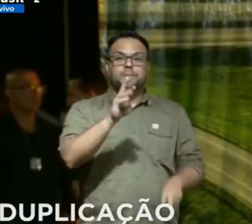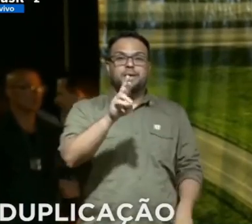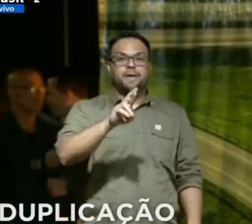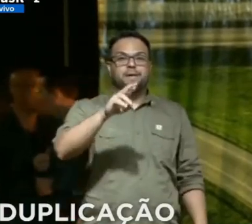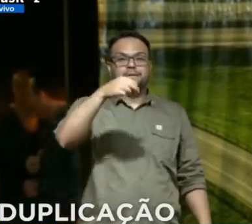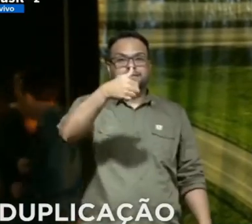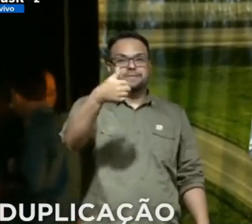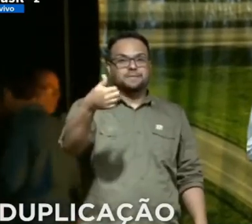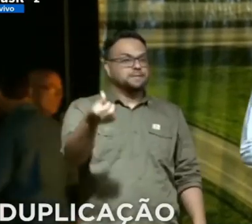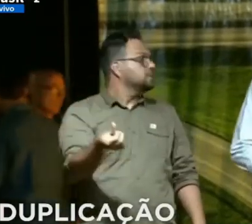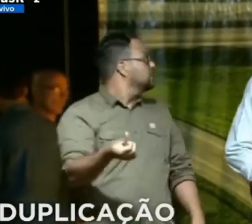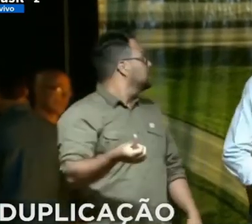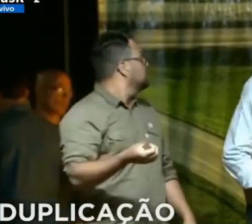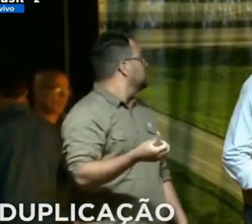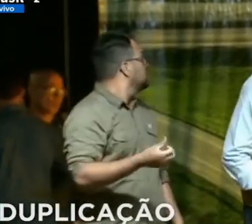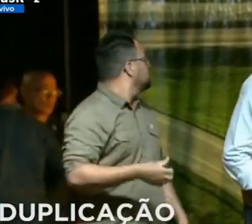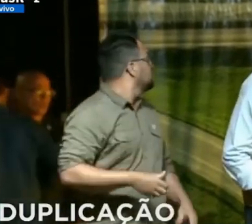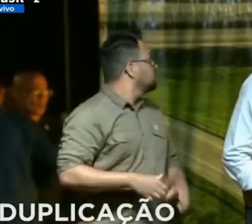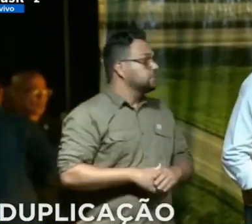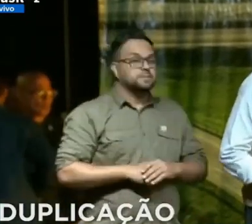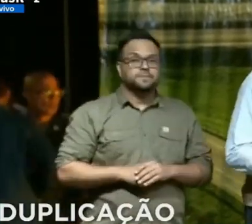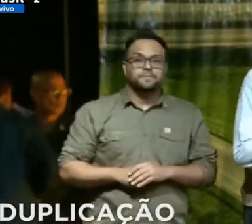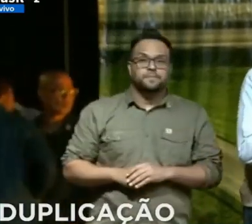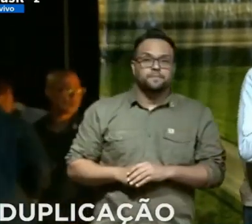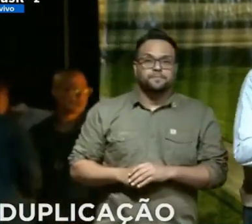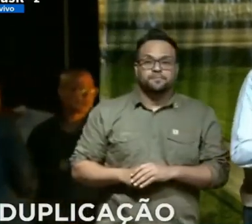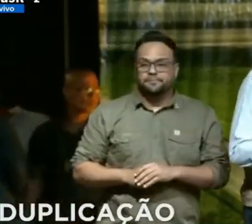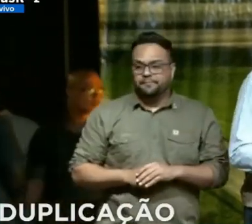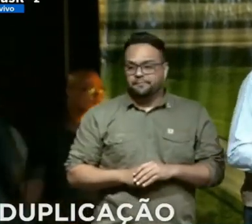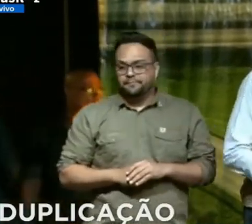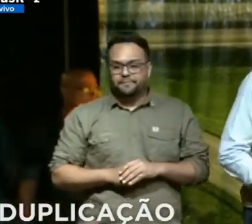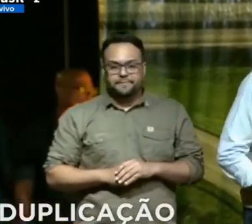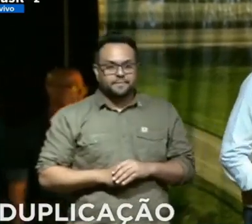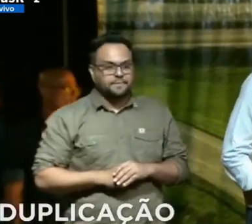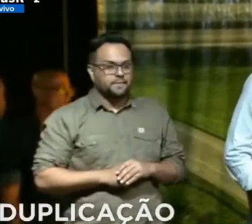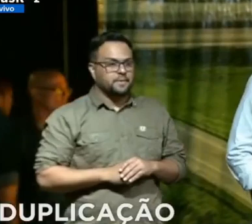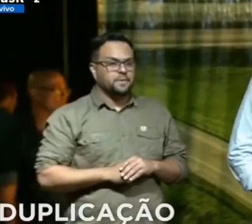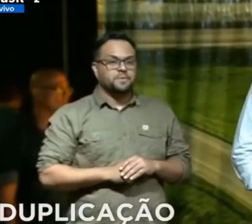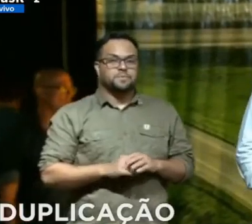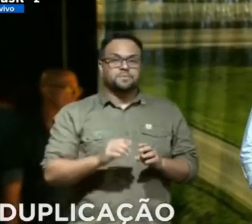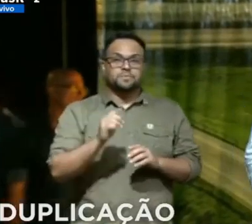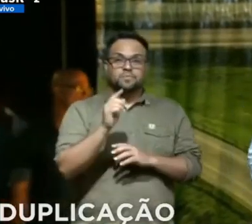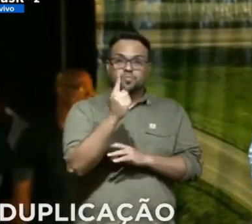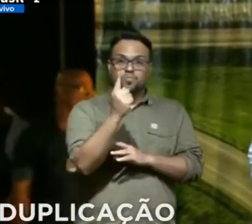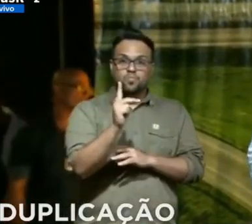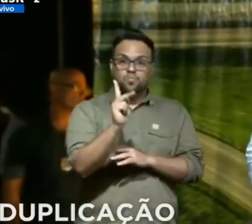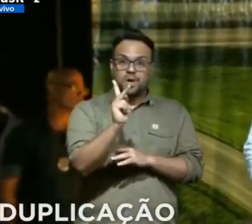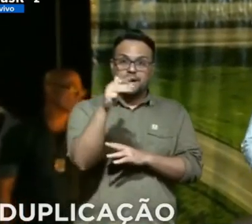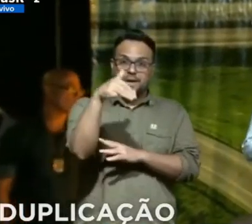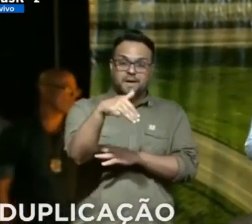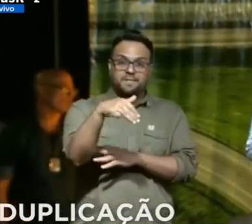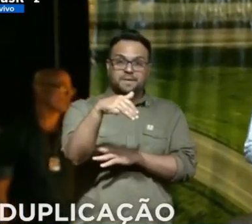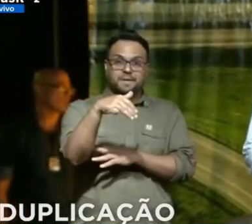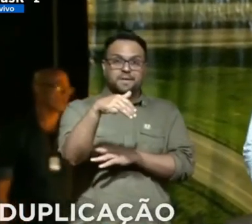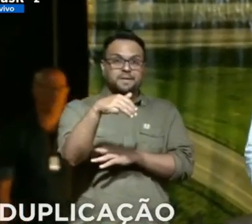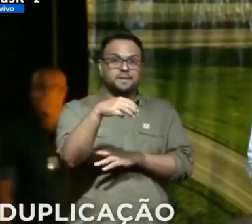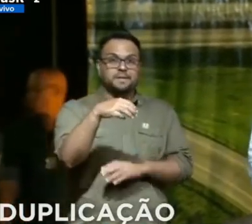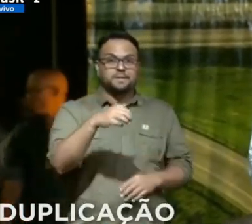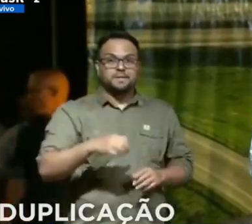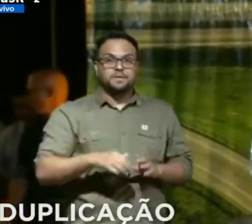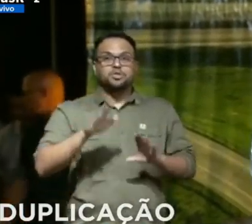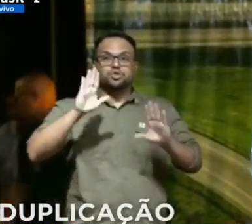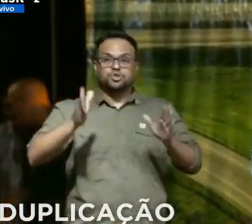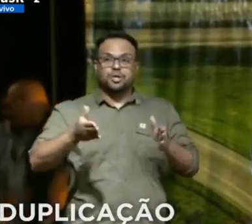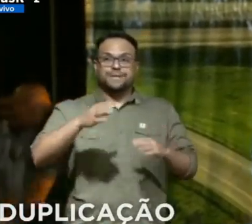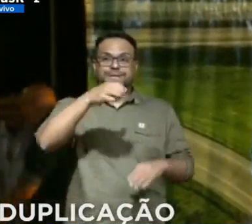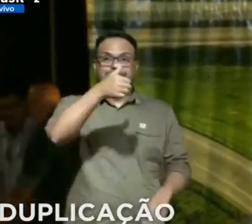aguardada. Até 2019, presidente, nós não tínhamos nenhum quilômetro de rodovia duplicada na BR-116. Nós já entregamos